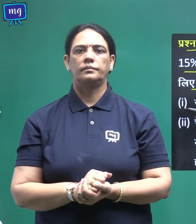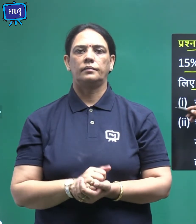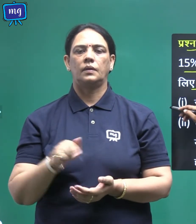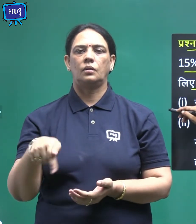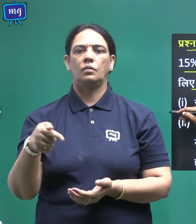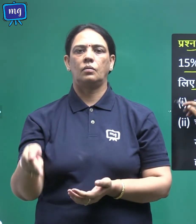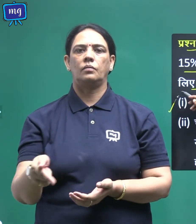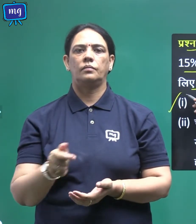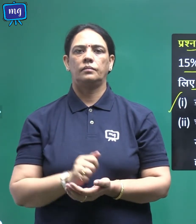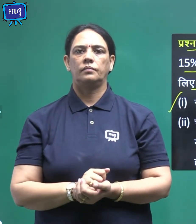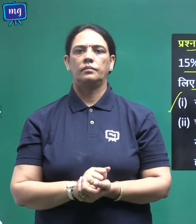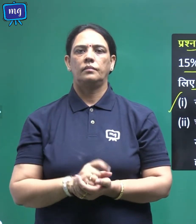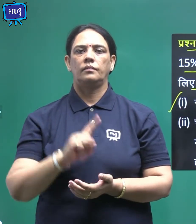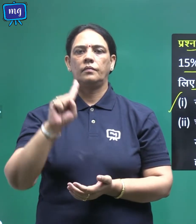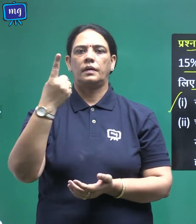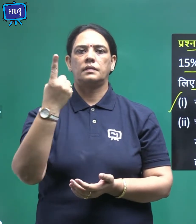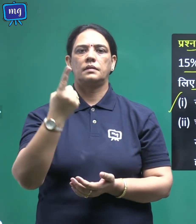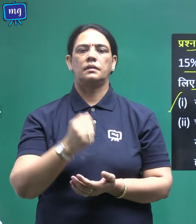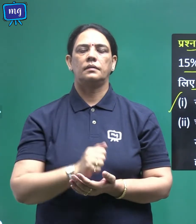तो पहला